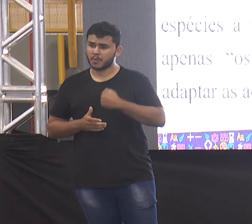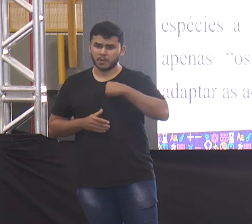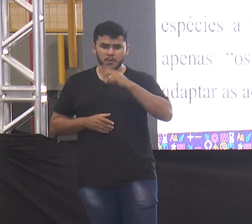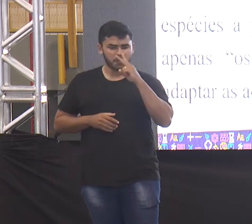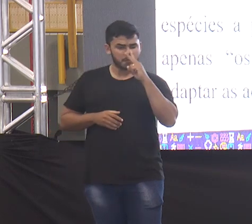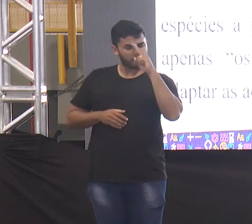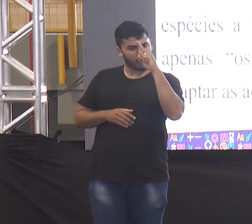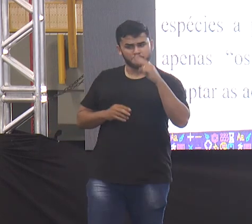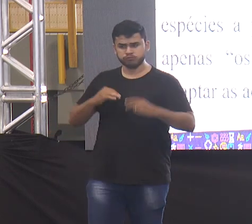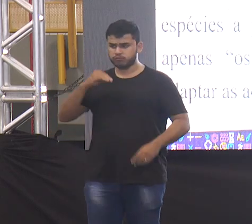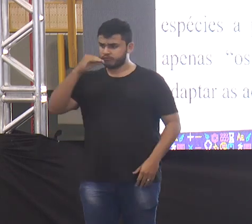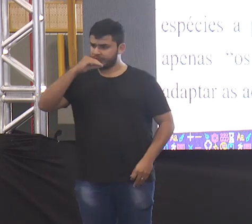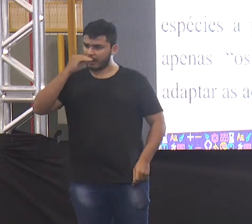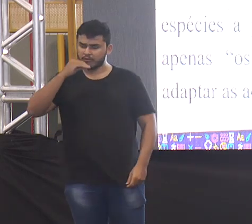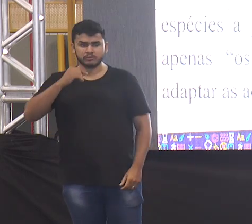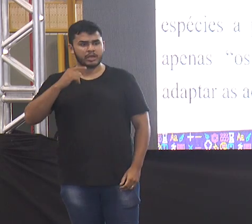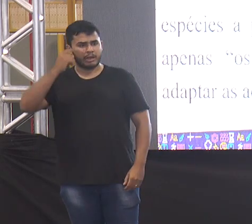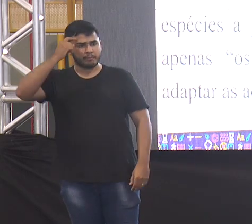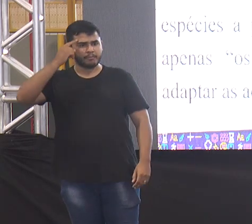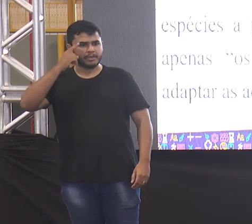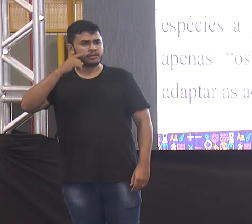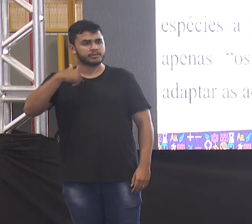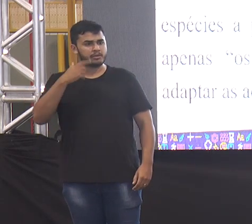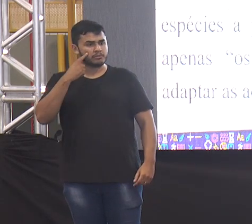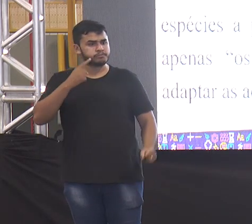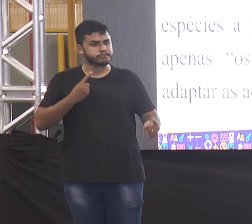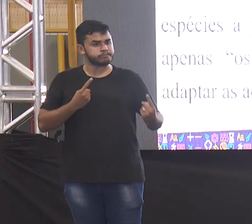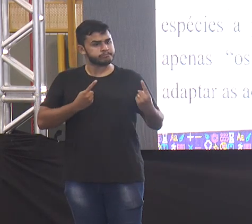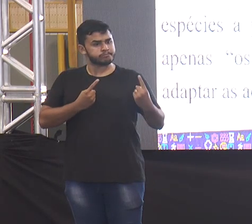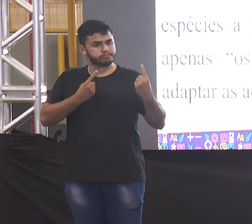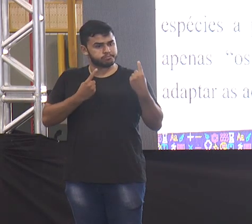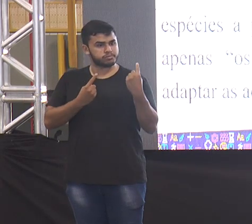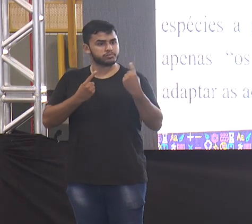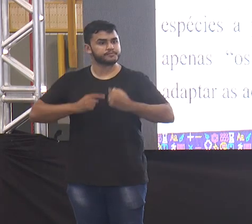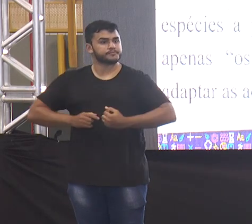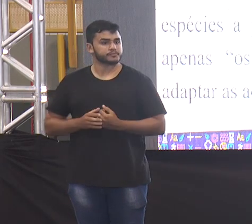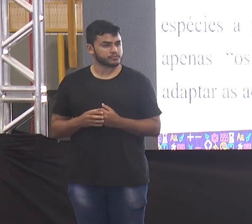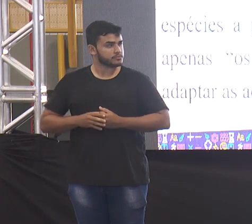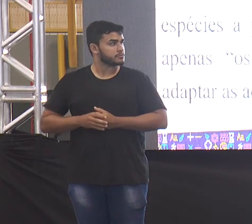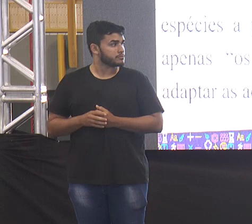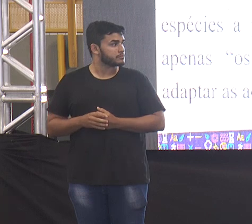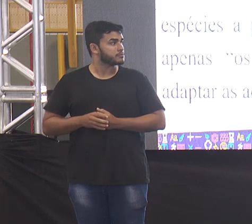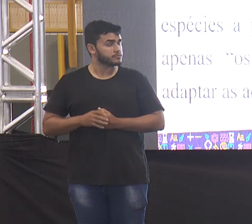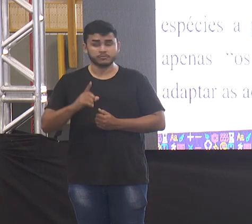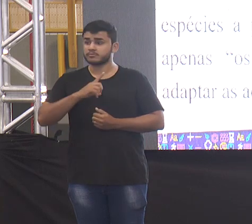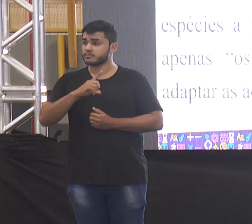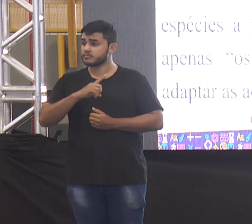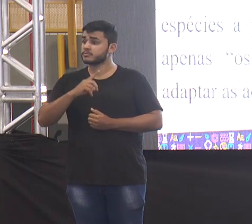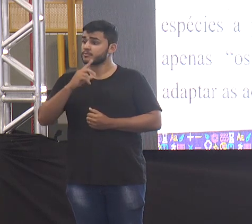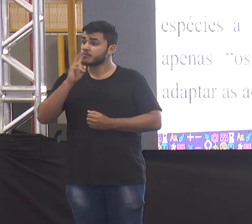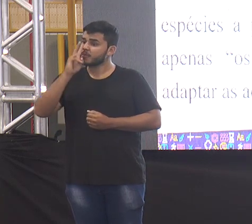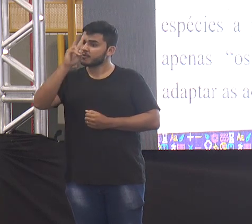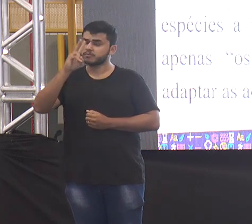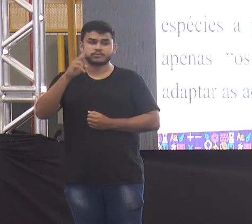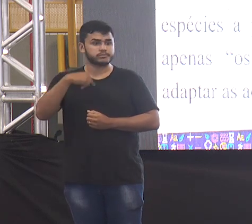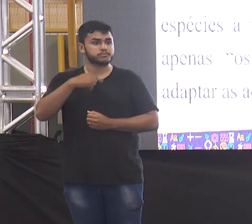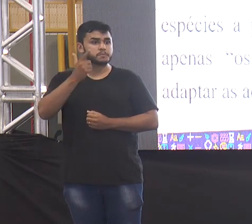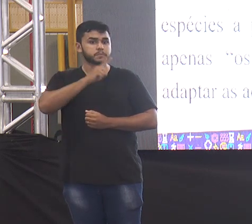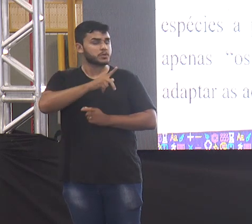e fracos na sociedade. Os mais fortes vão sobreviver, os mais fracos vão